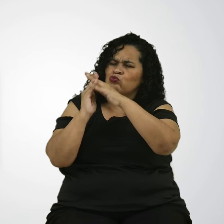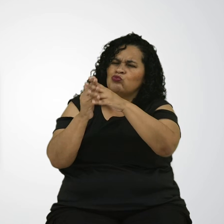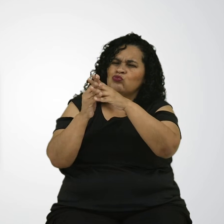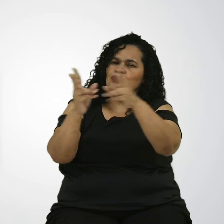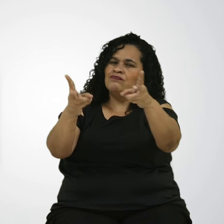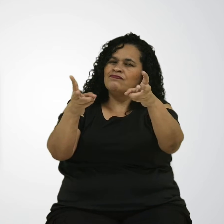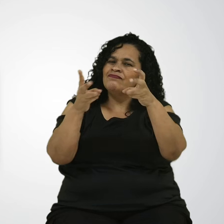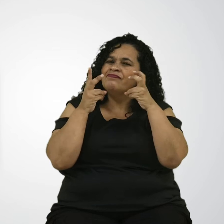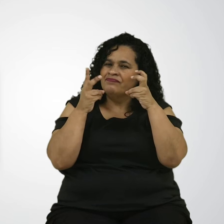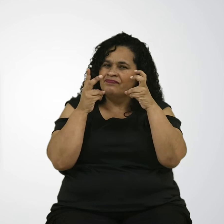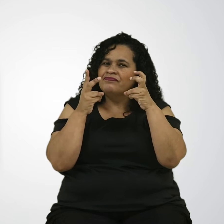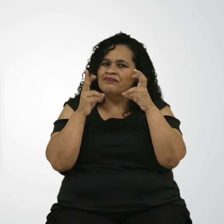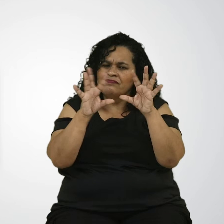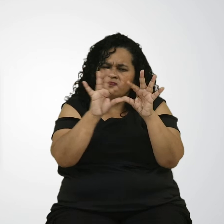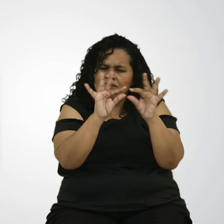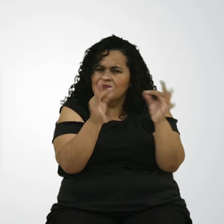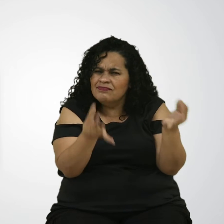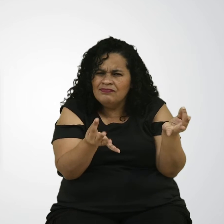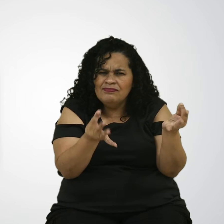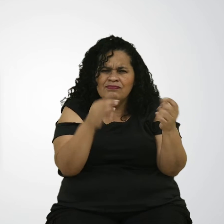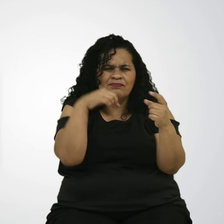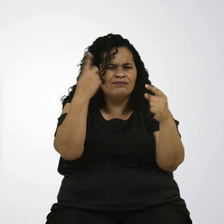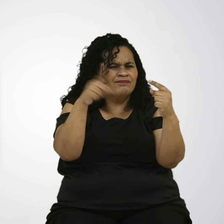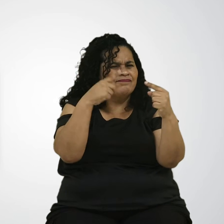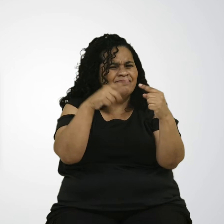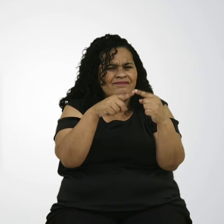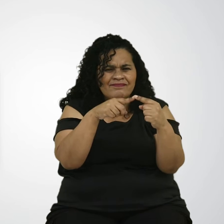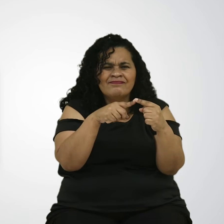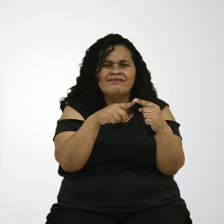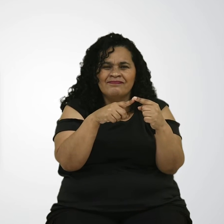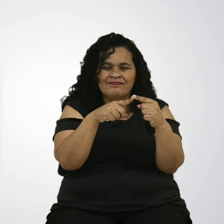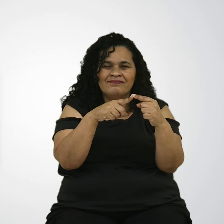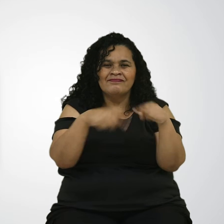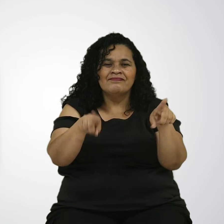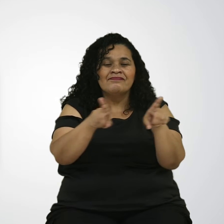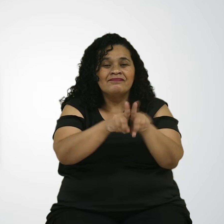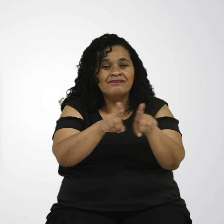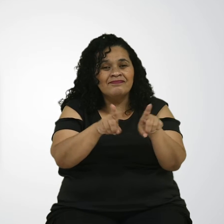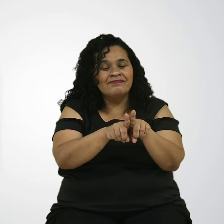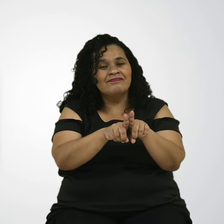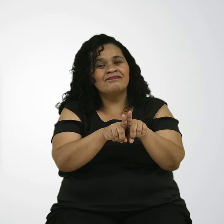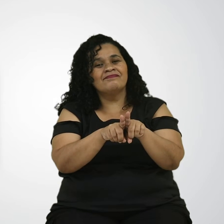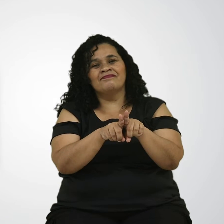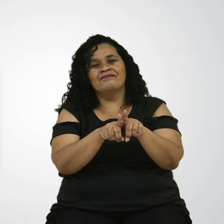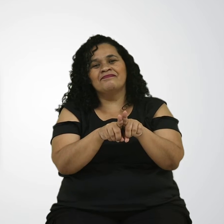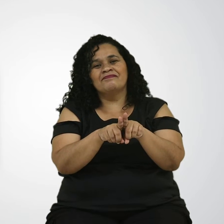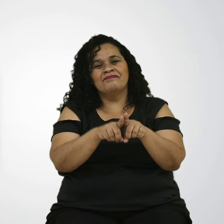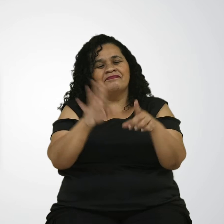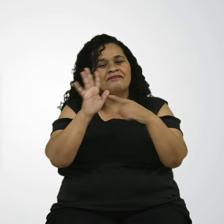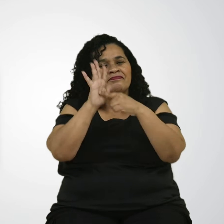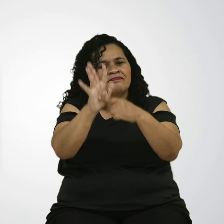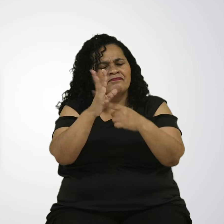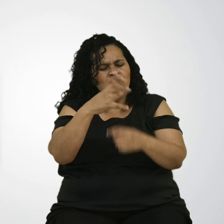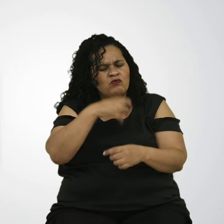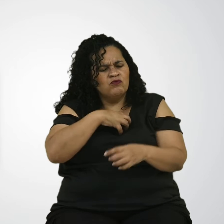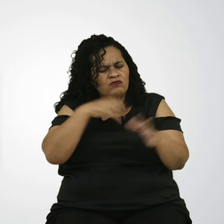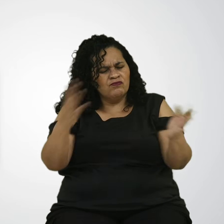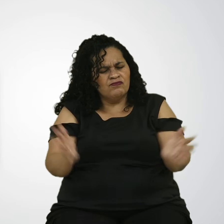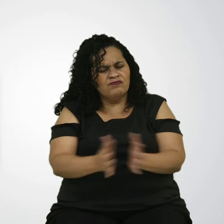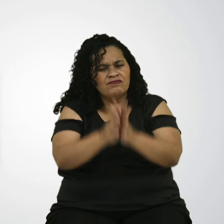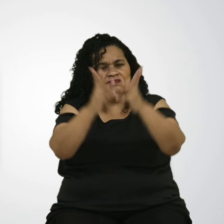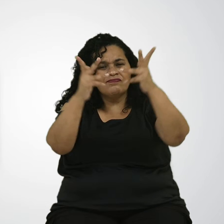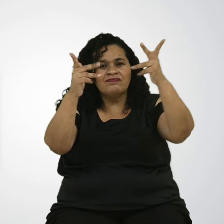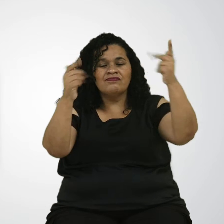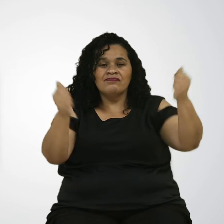perceber que o texto é simples, objetivo, e o propósito dele é um propósito incrível para a